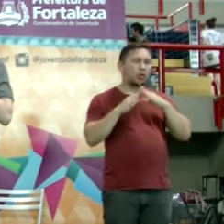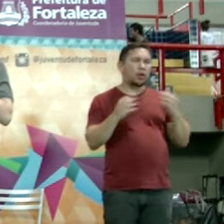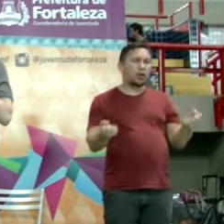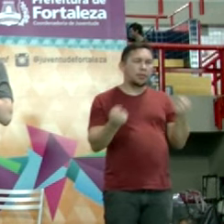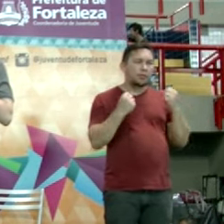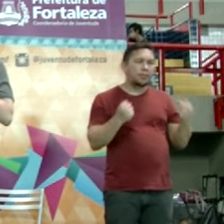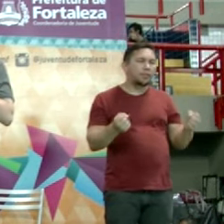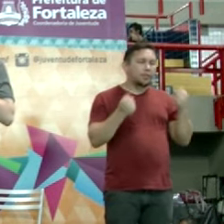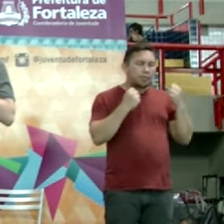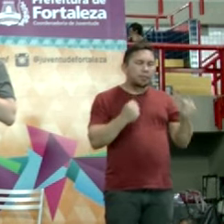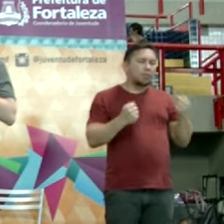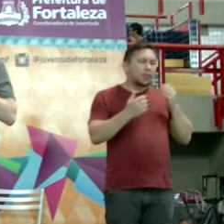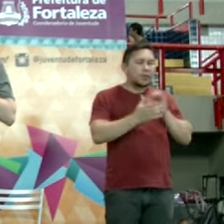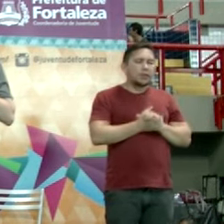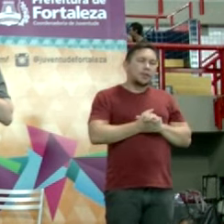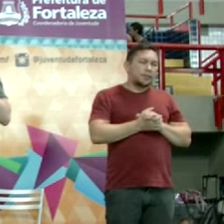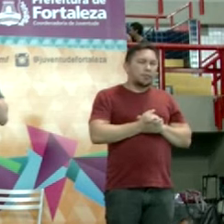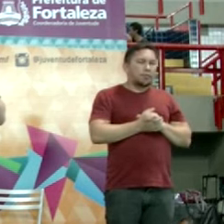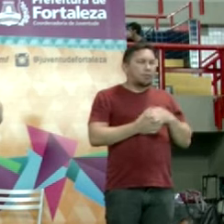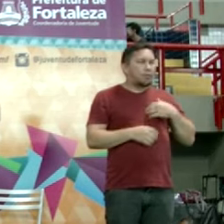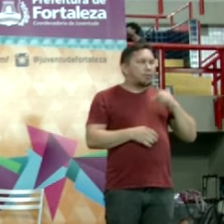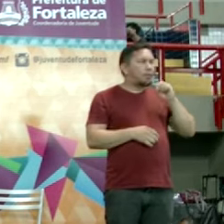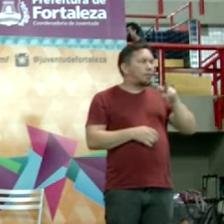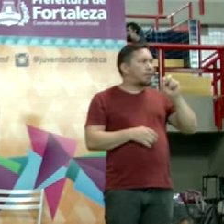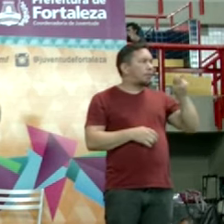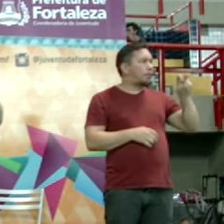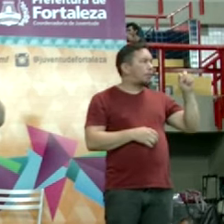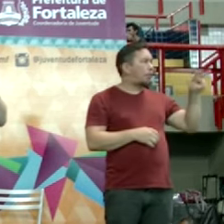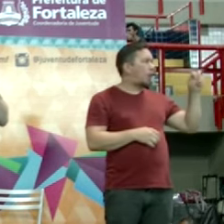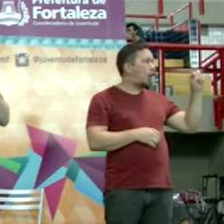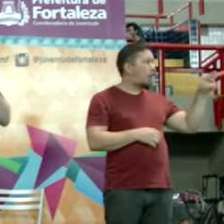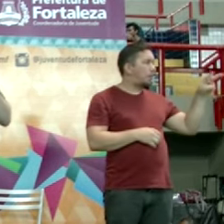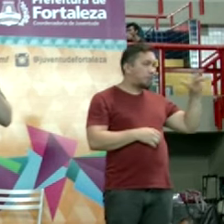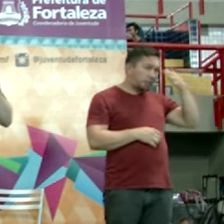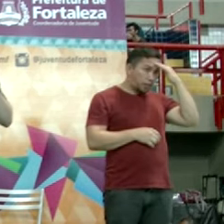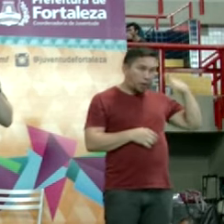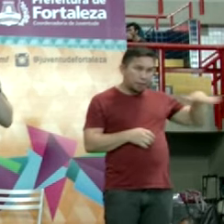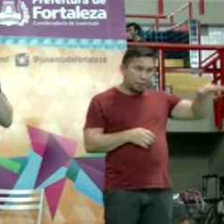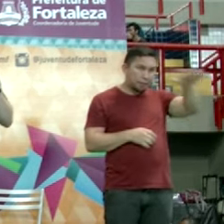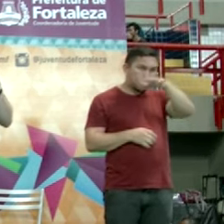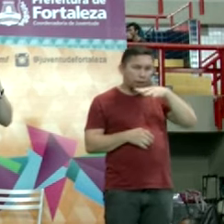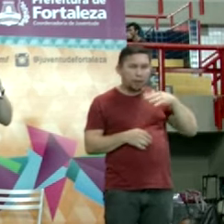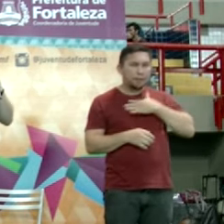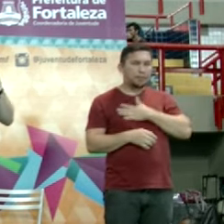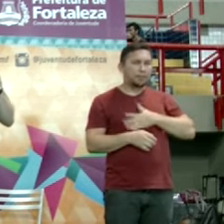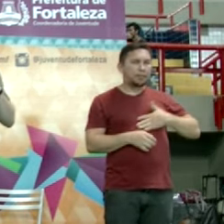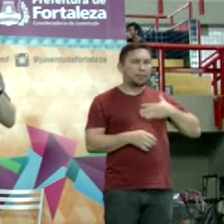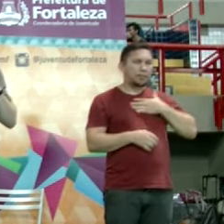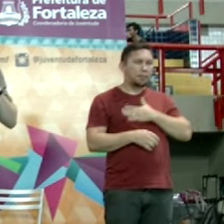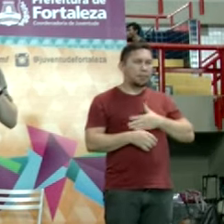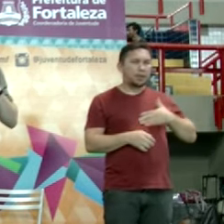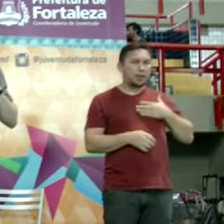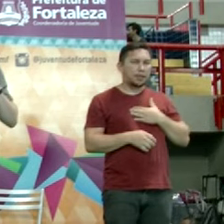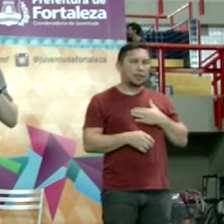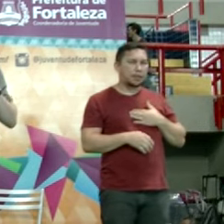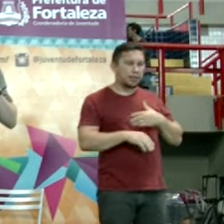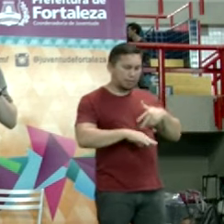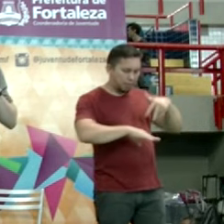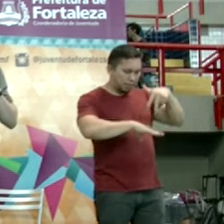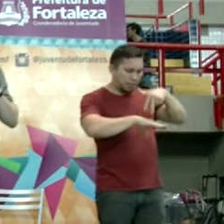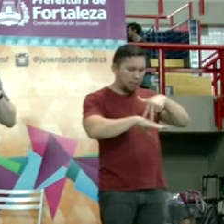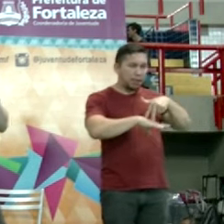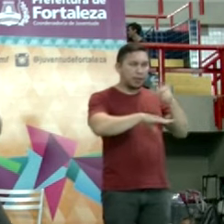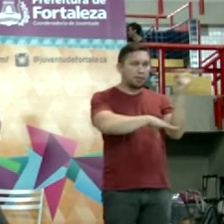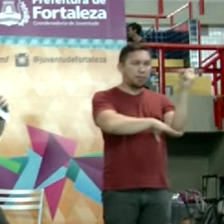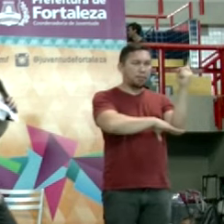academia e eu percebo, né, o quanto as pessoas têm o prazer de aumentar o peso. Já